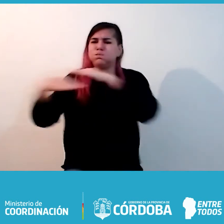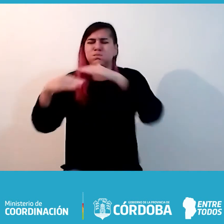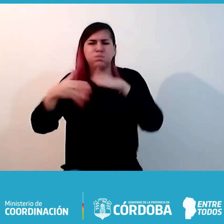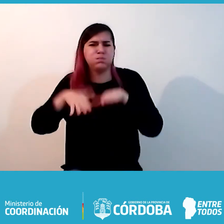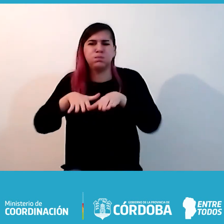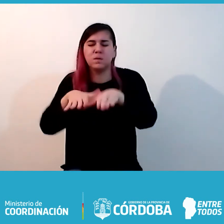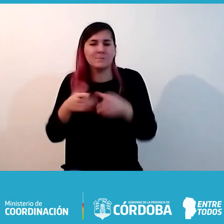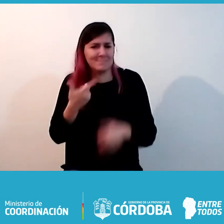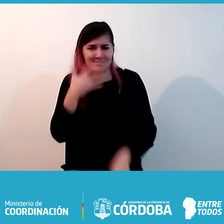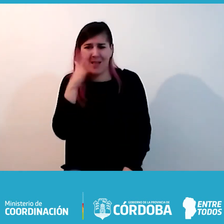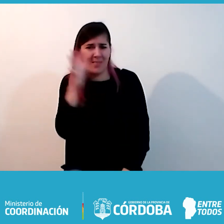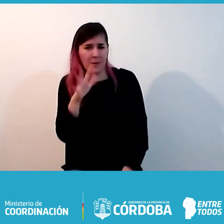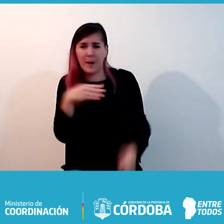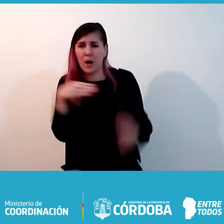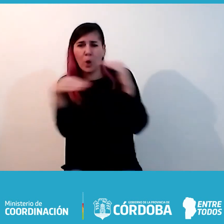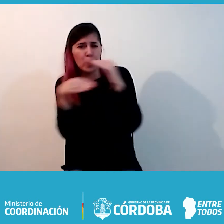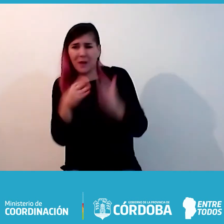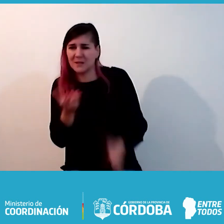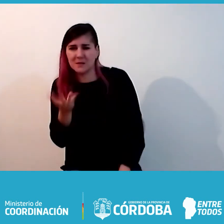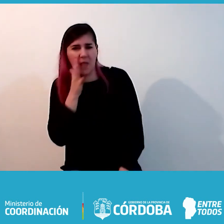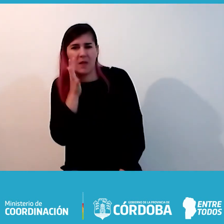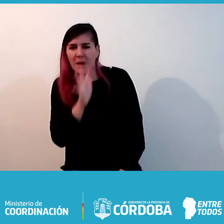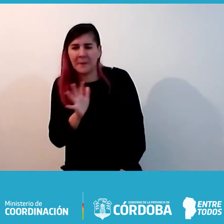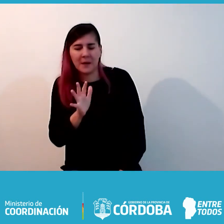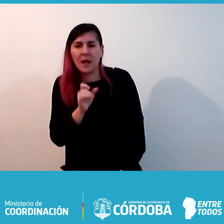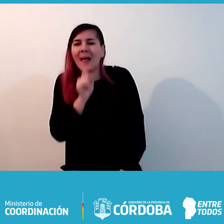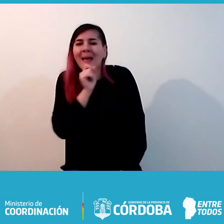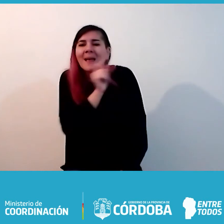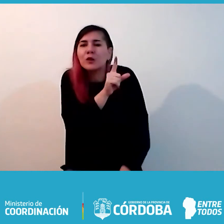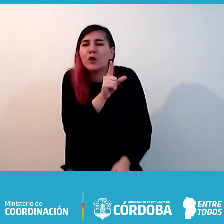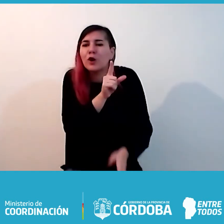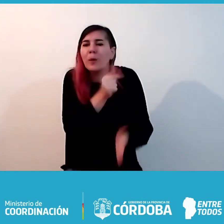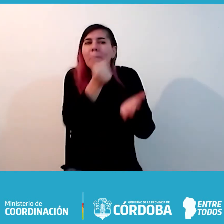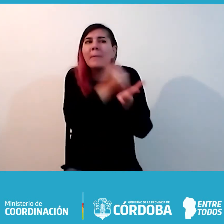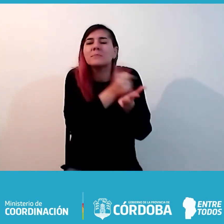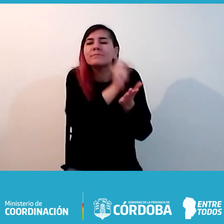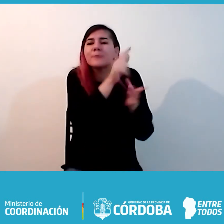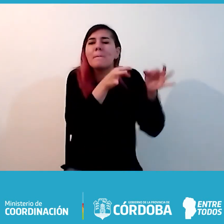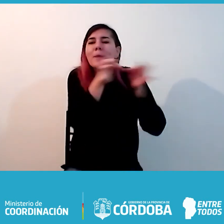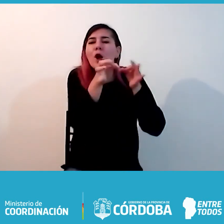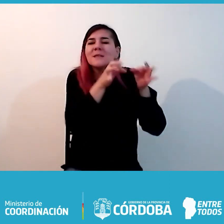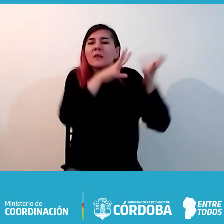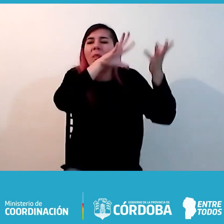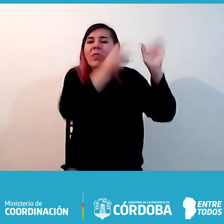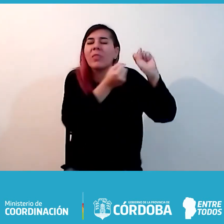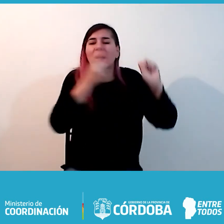ver nuestras rutas y vidas. Esto no es más que la participación de un proyecto destructivista